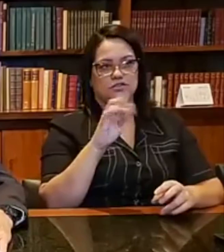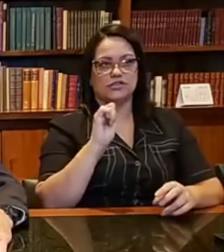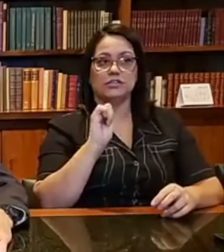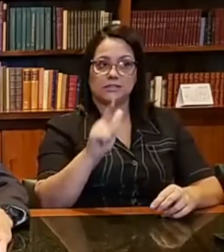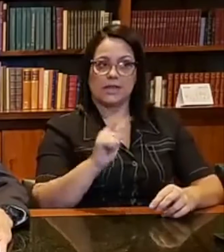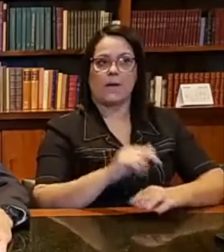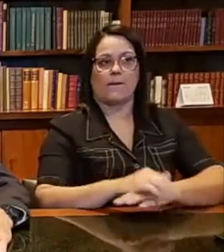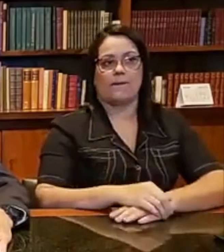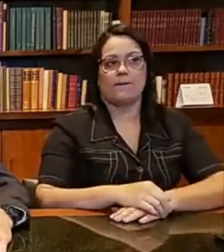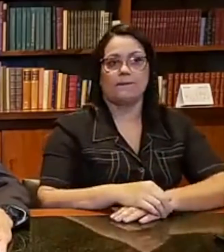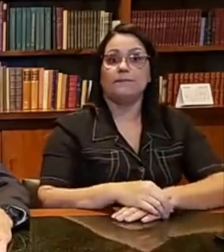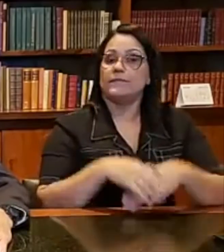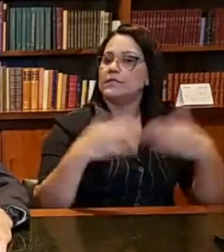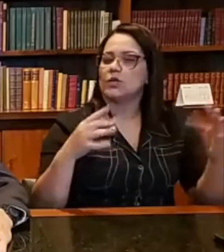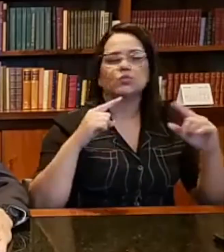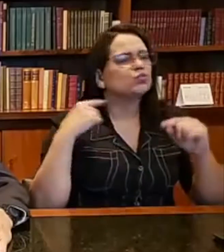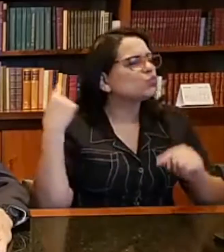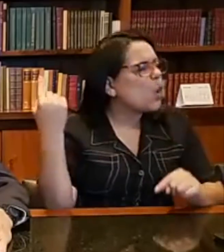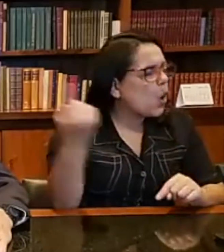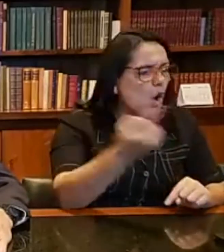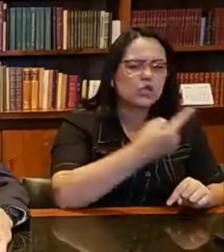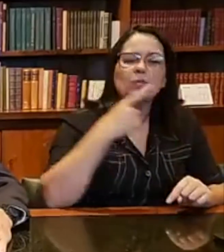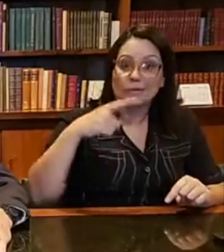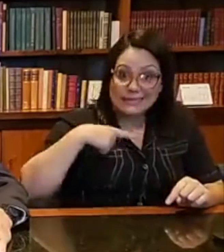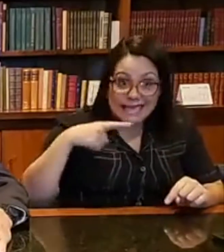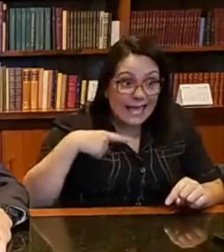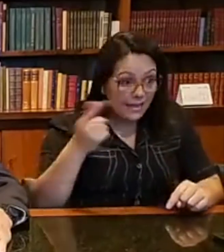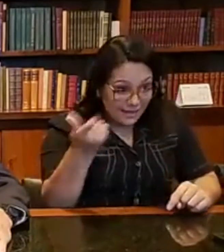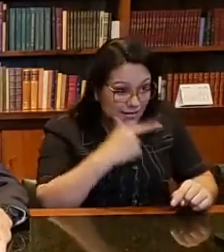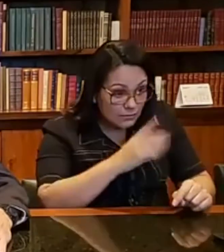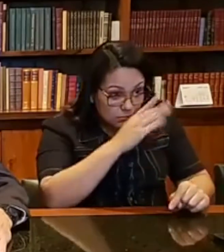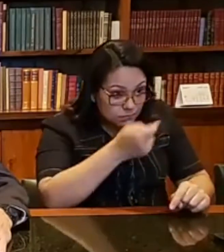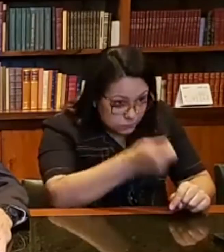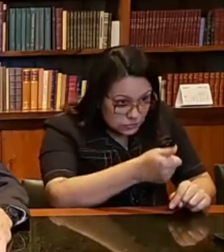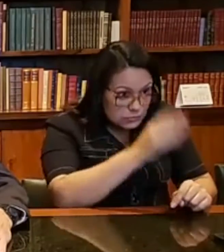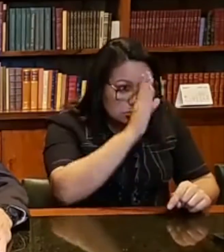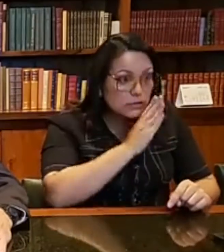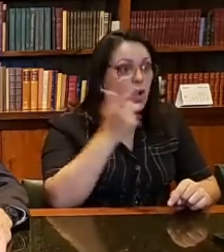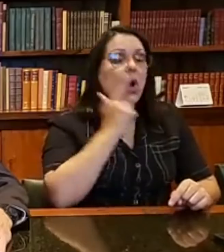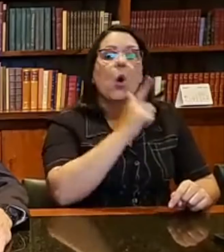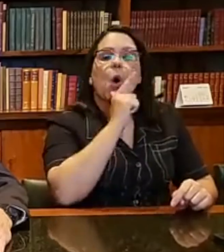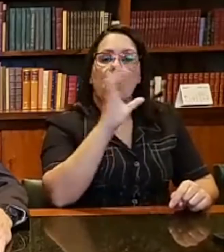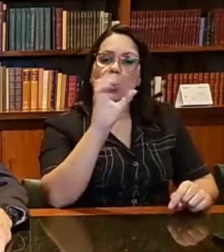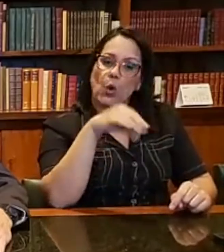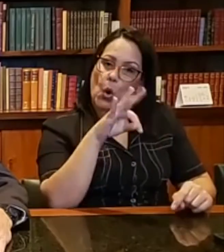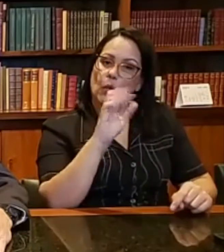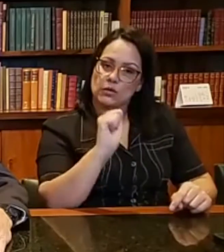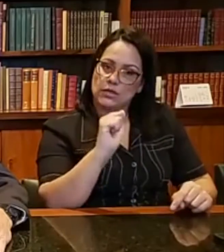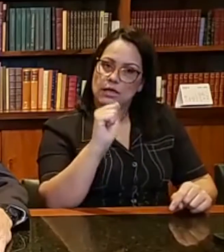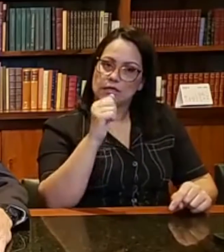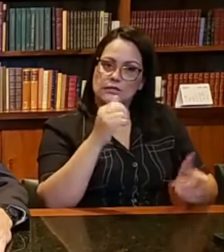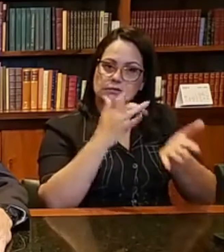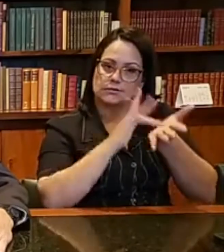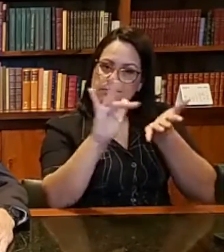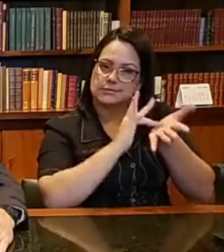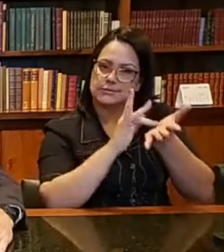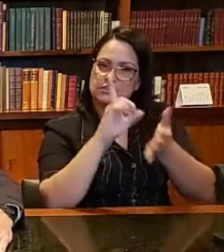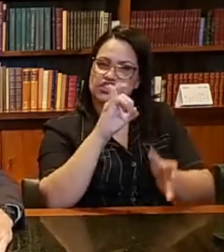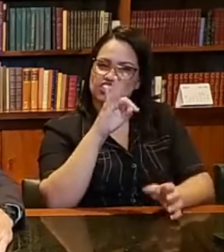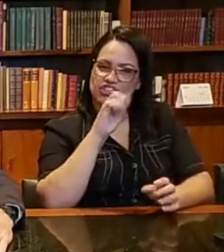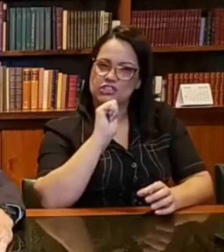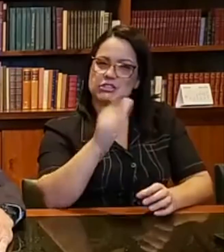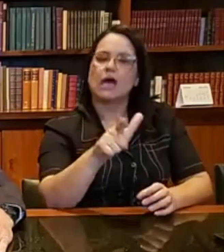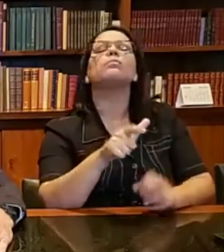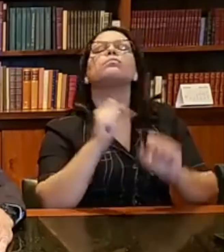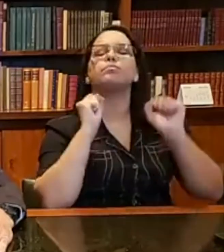tem conta digital, a partir desta segunda-feira, já começa o recebimento na boca do